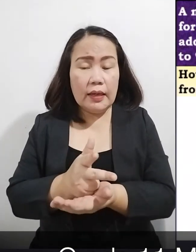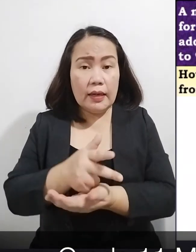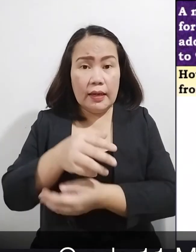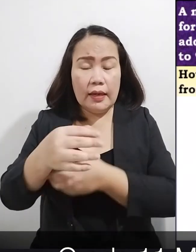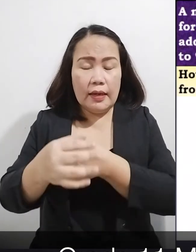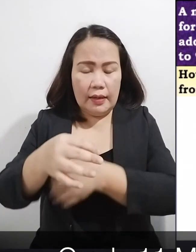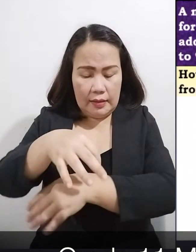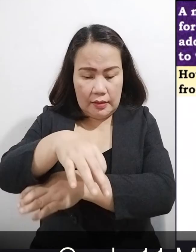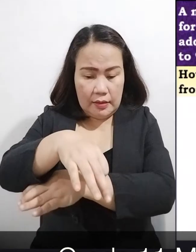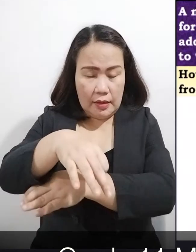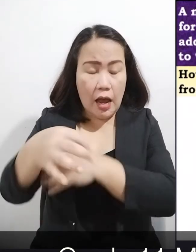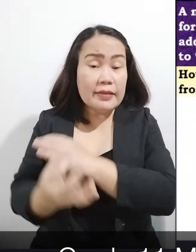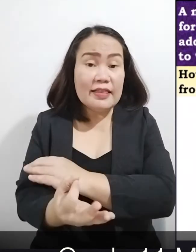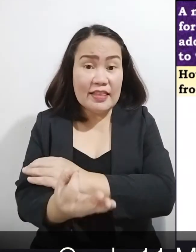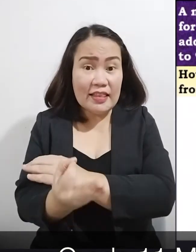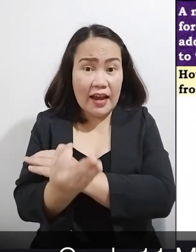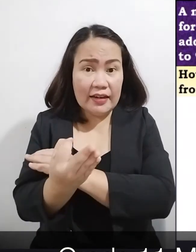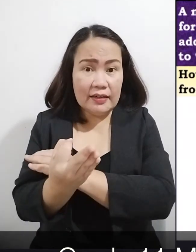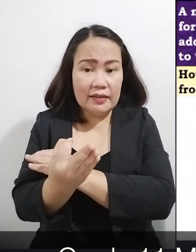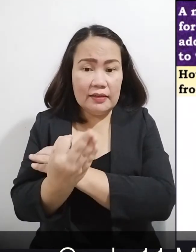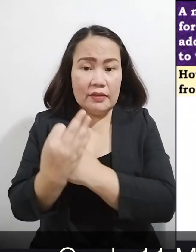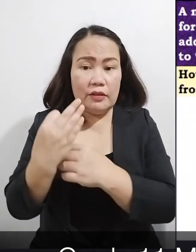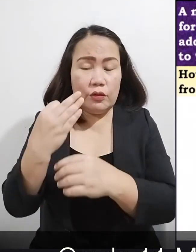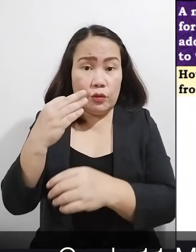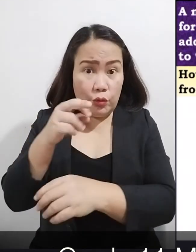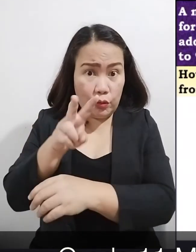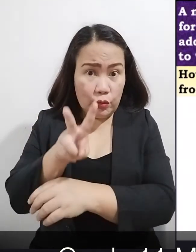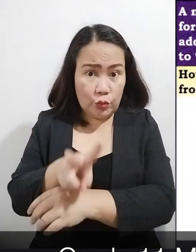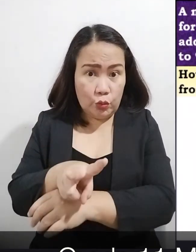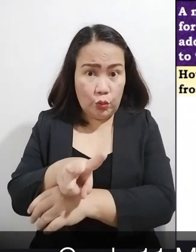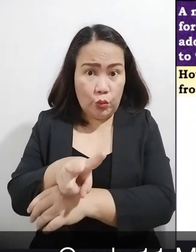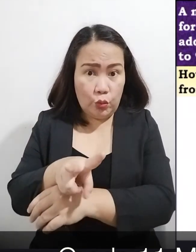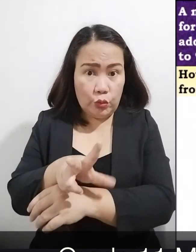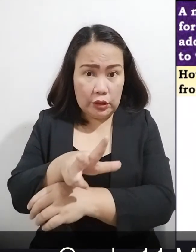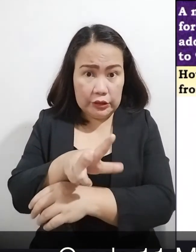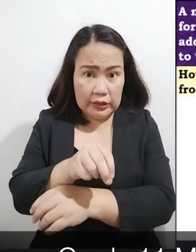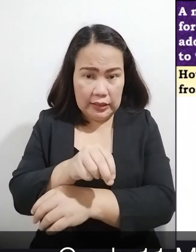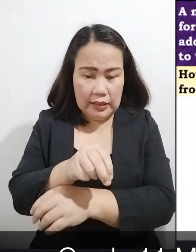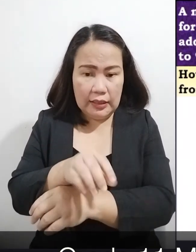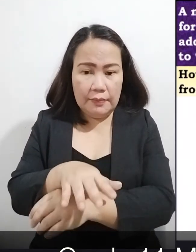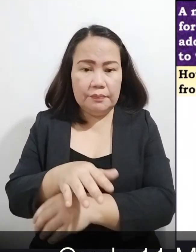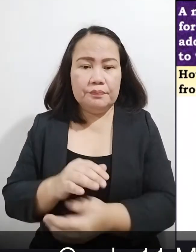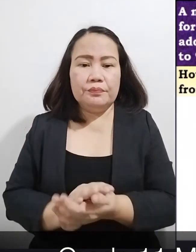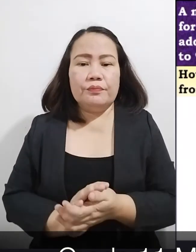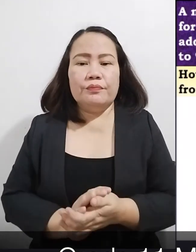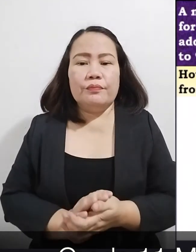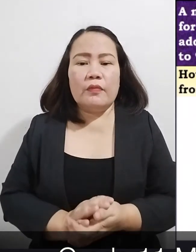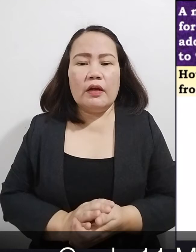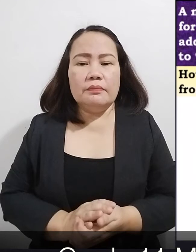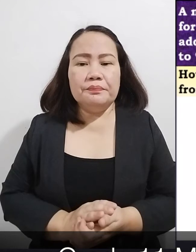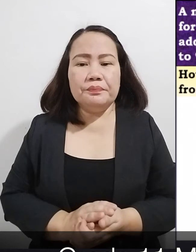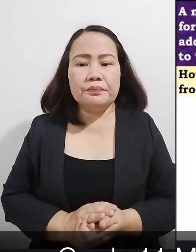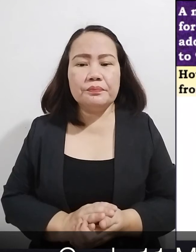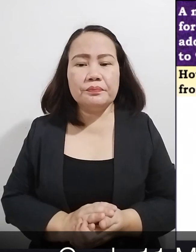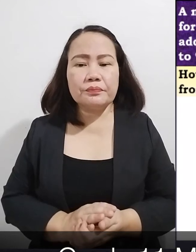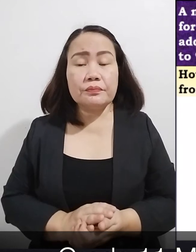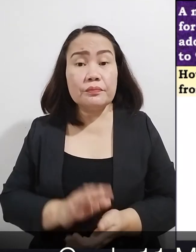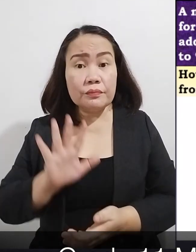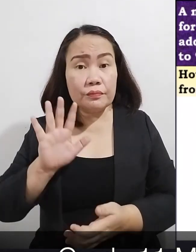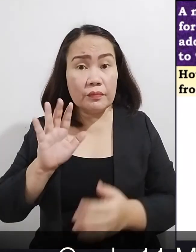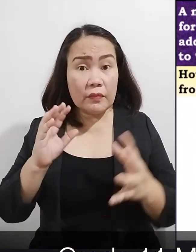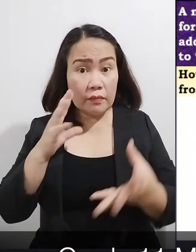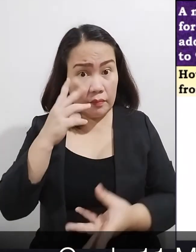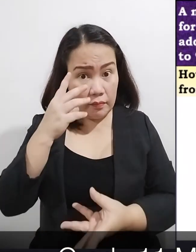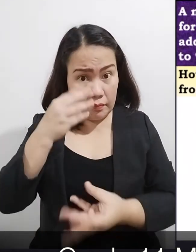that is 5 hours and 30 minutes. Or in decimal, that is 5.5. Ibig sabihin, x equals